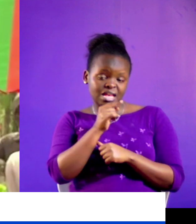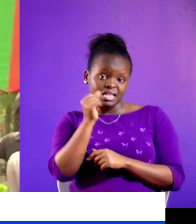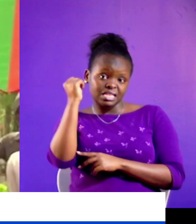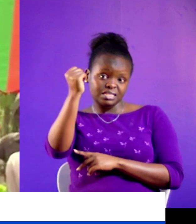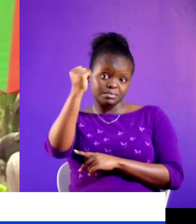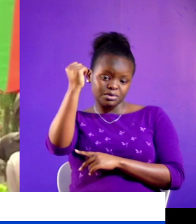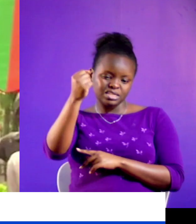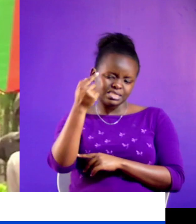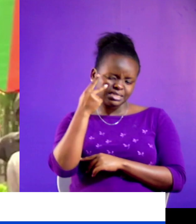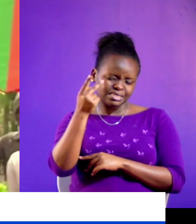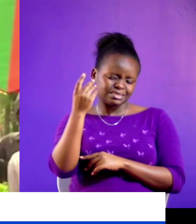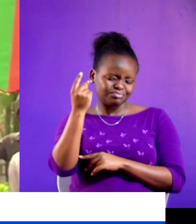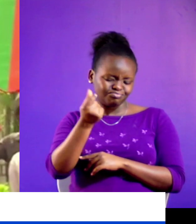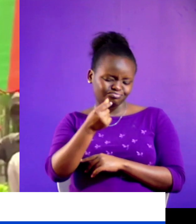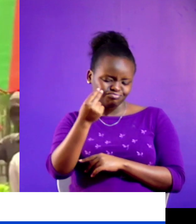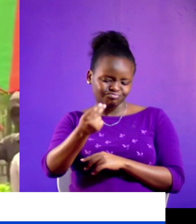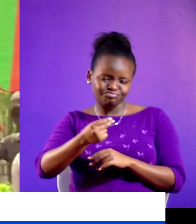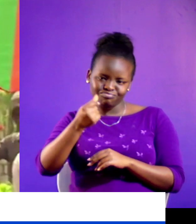miaka mingi.